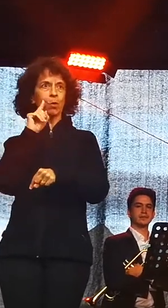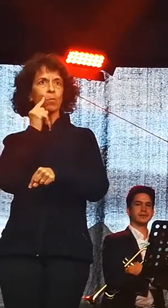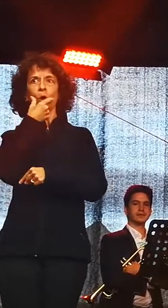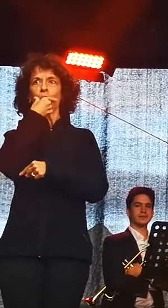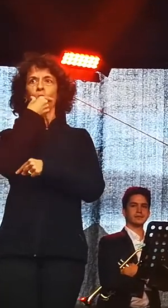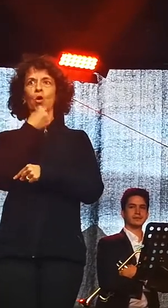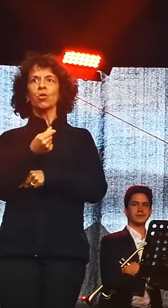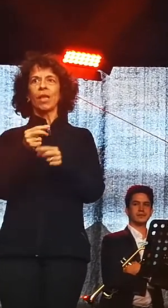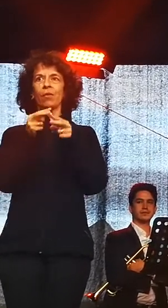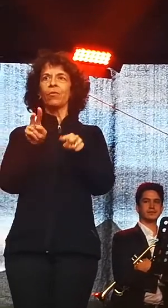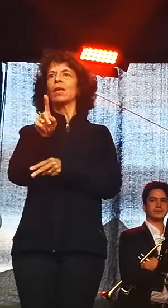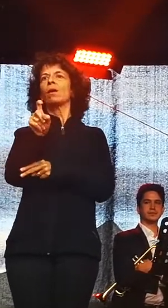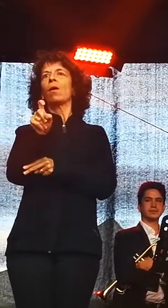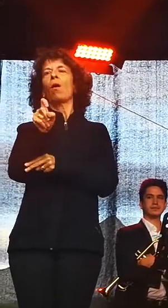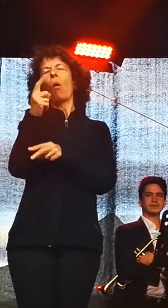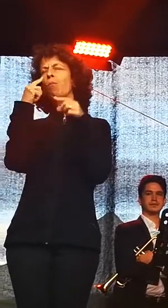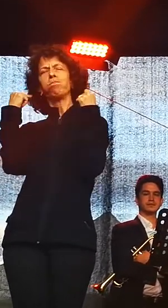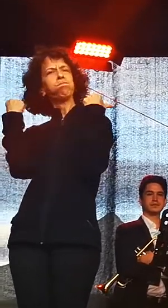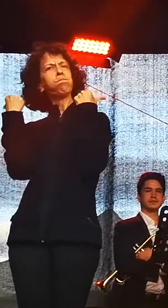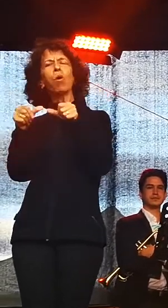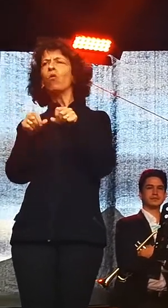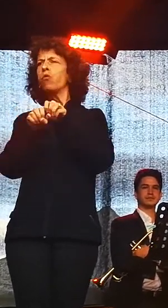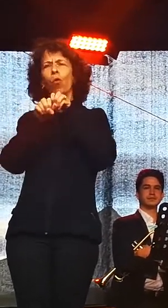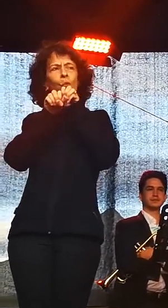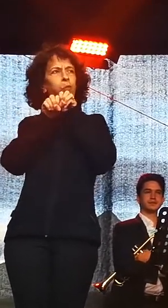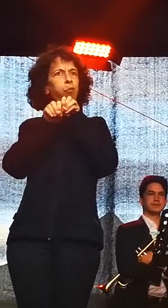une ville où l'eau est très présente.